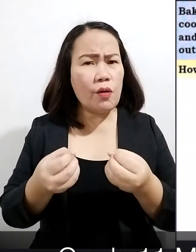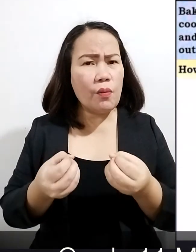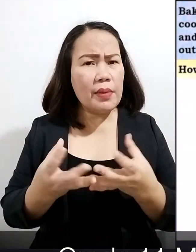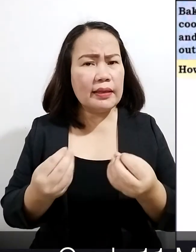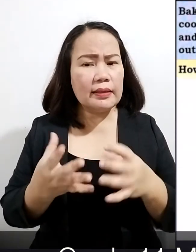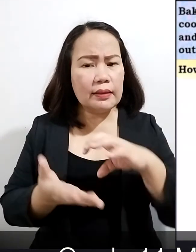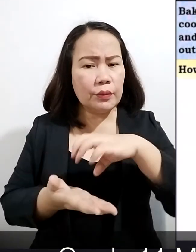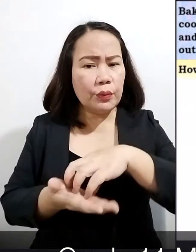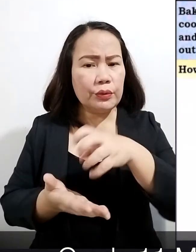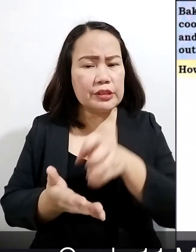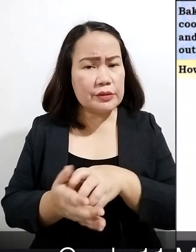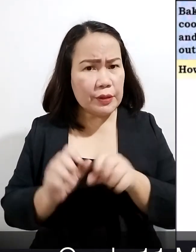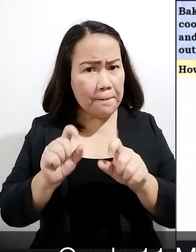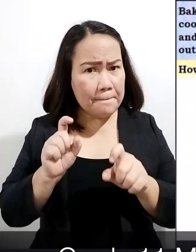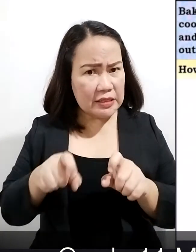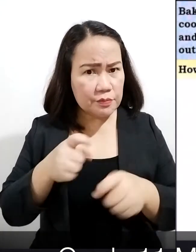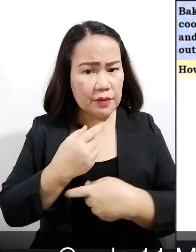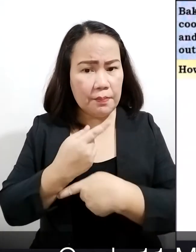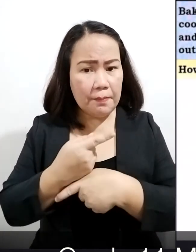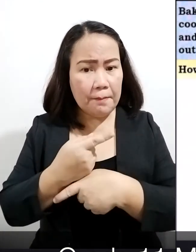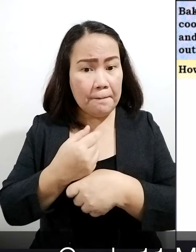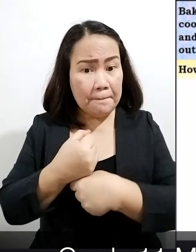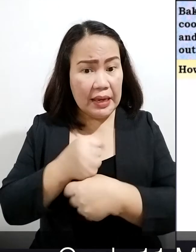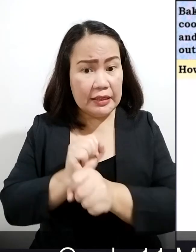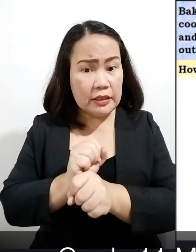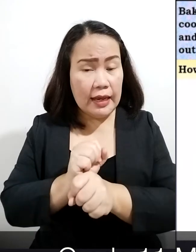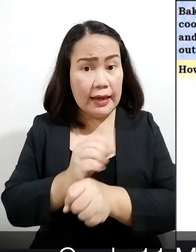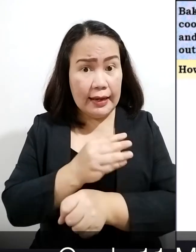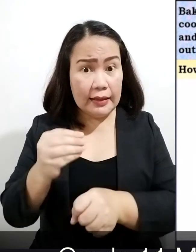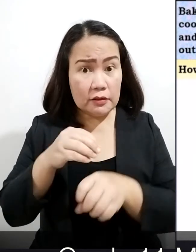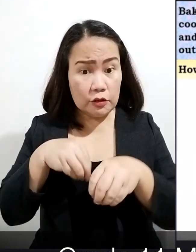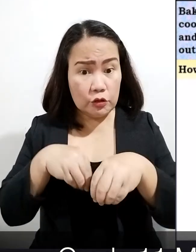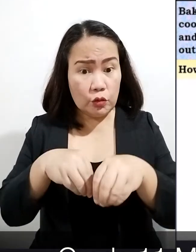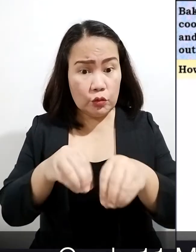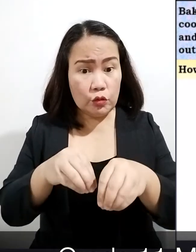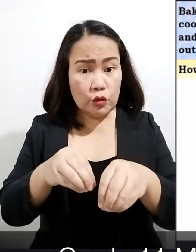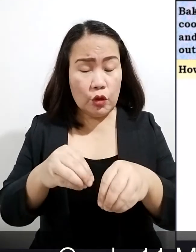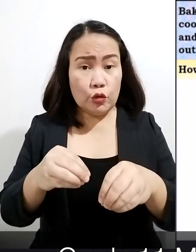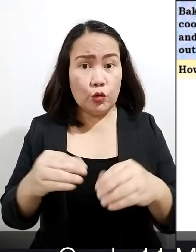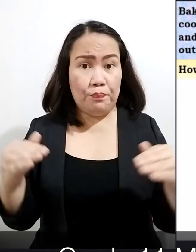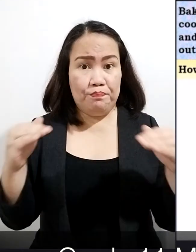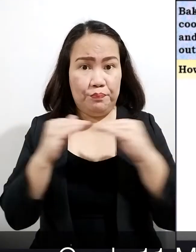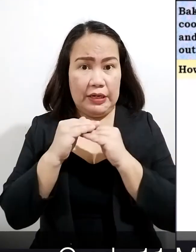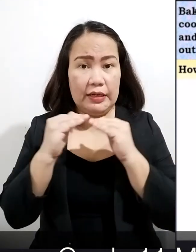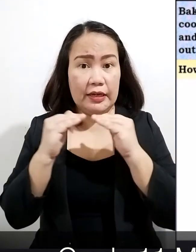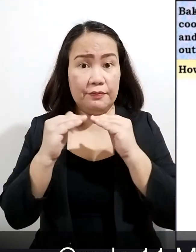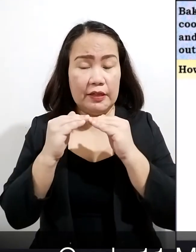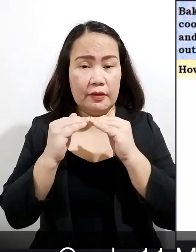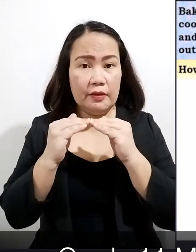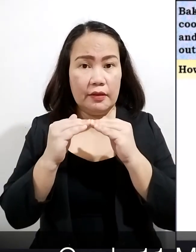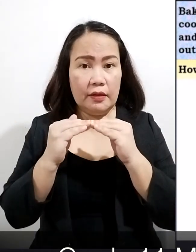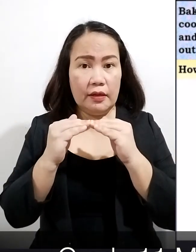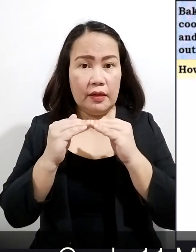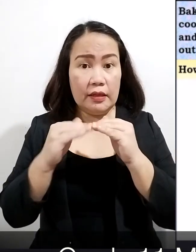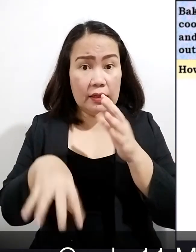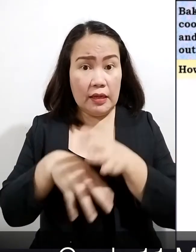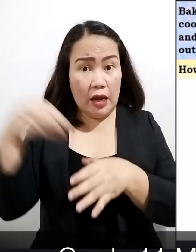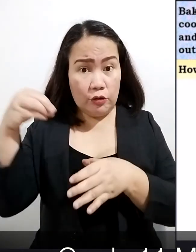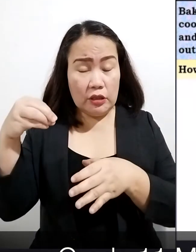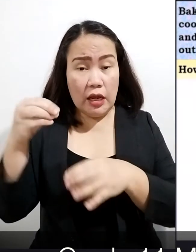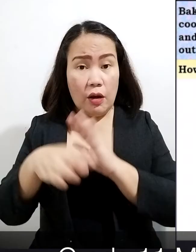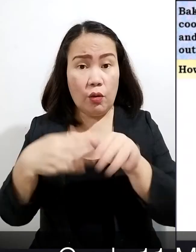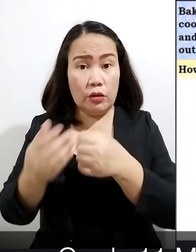How many cookies must be made and sold to break even? Sa break even, ito yung point kung saan nailabas mo na lahat